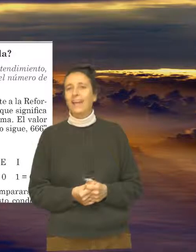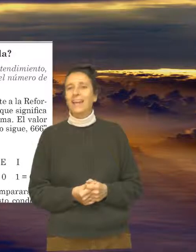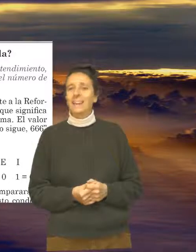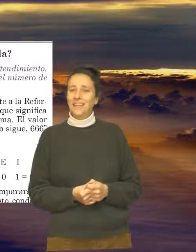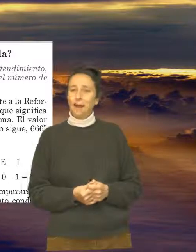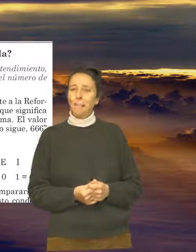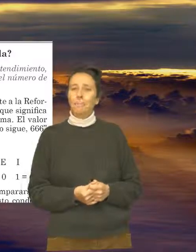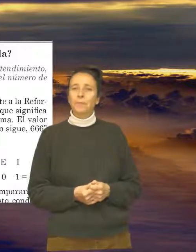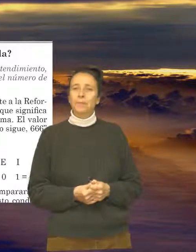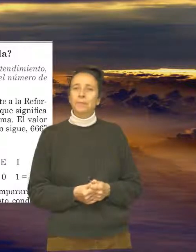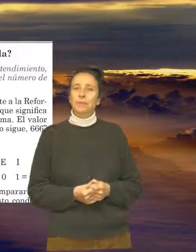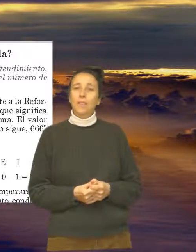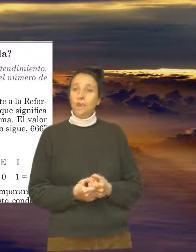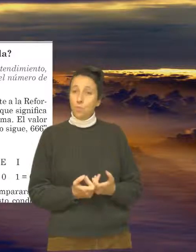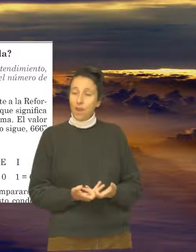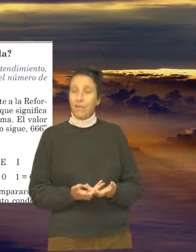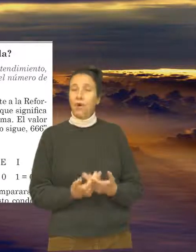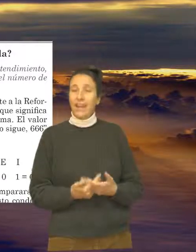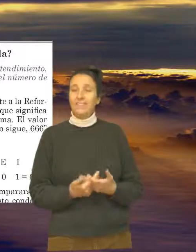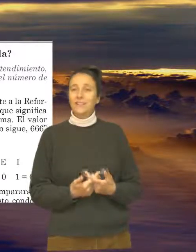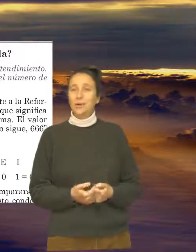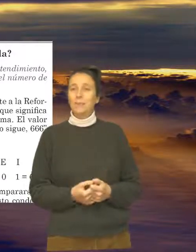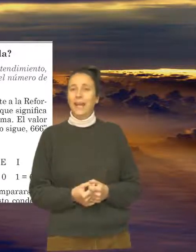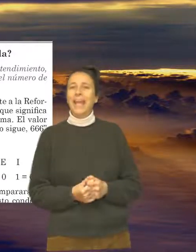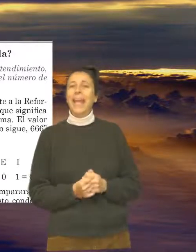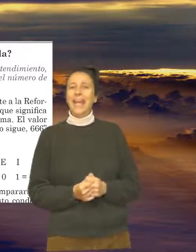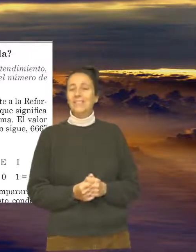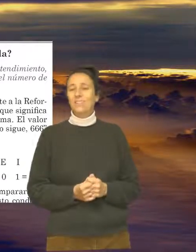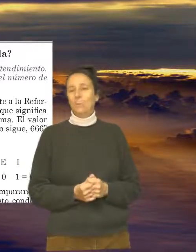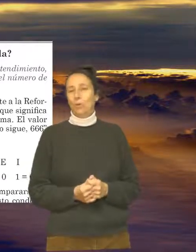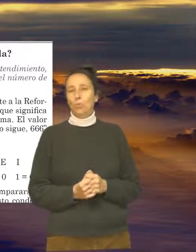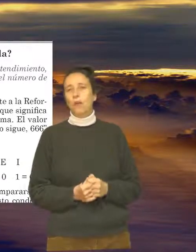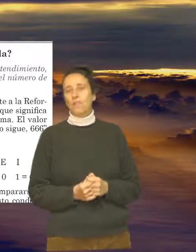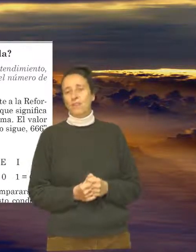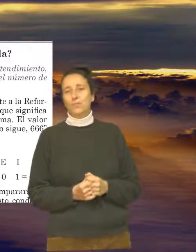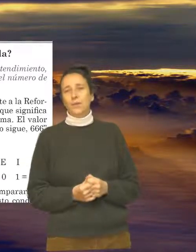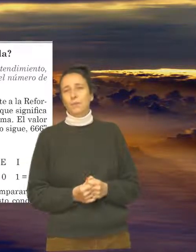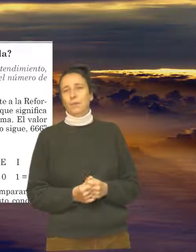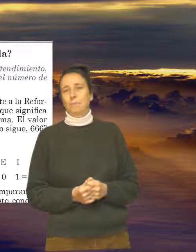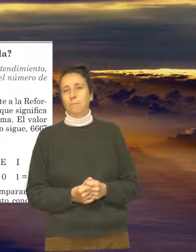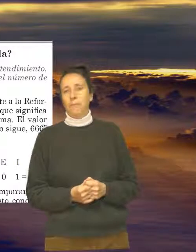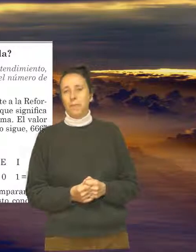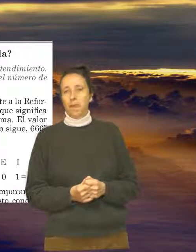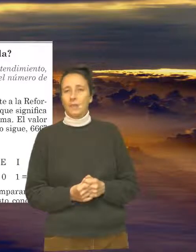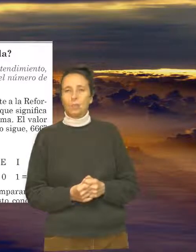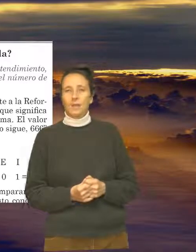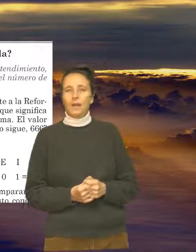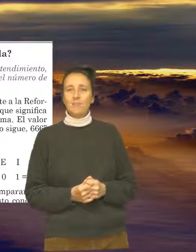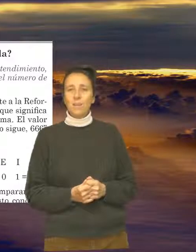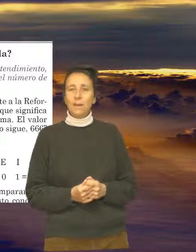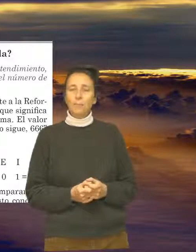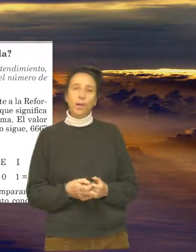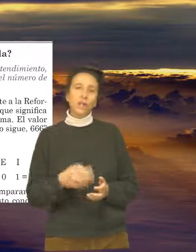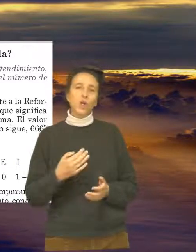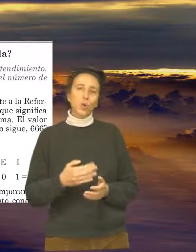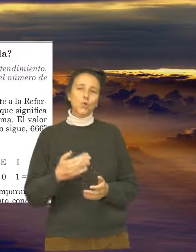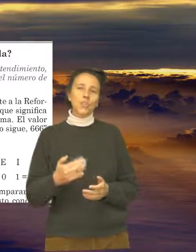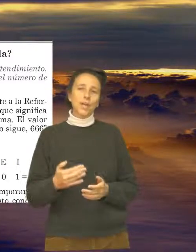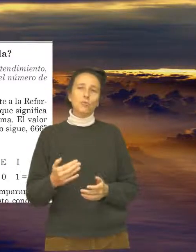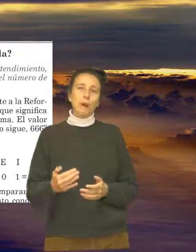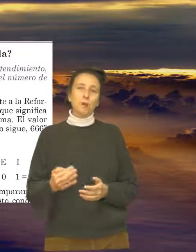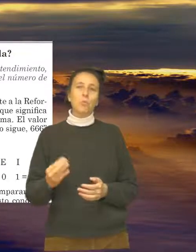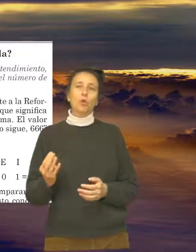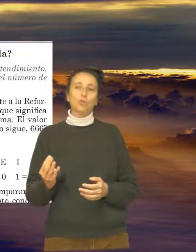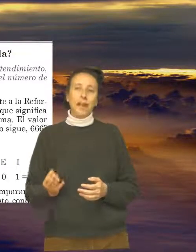Dios en la tierra. De nuevo, ese nombre es una blasfemia. Es una blasfemia porque